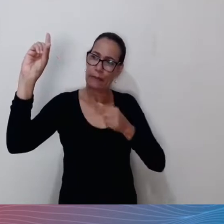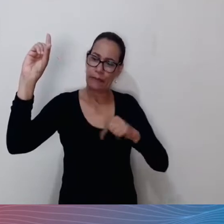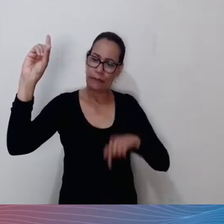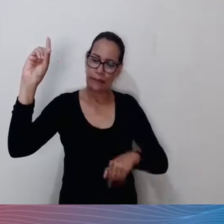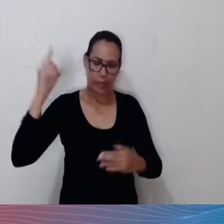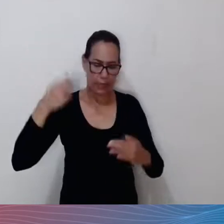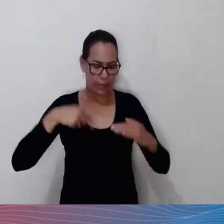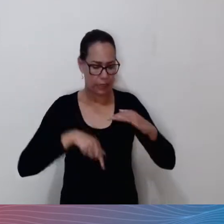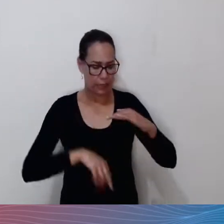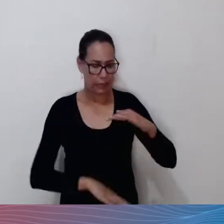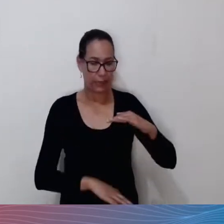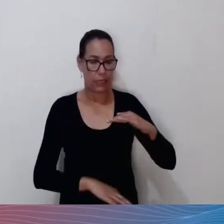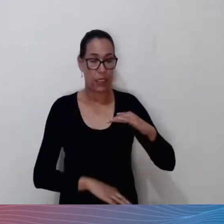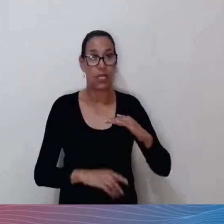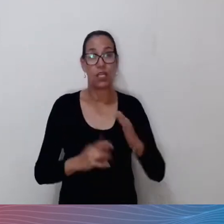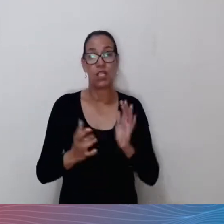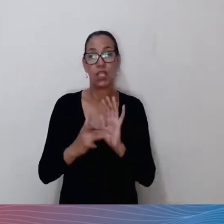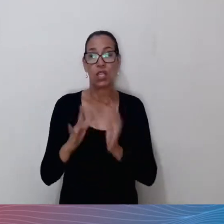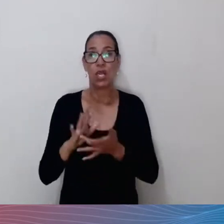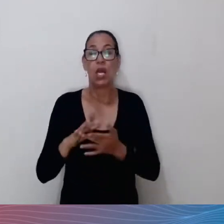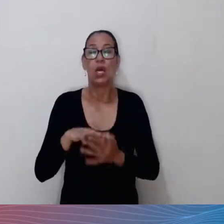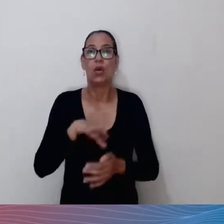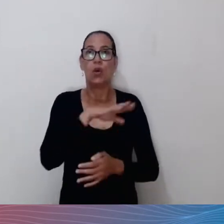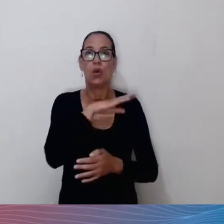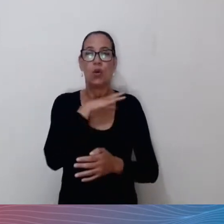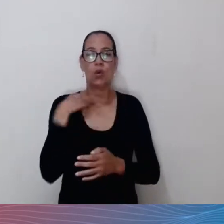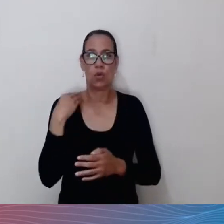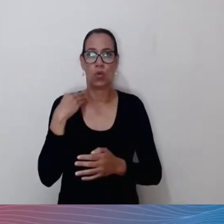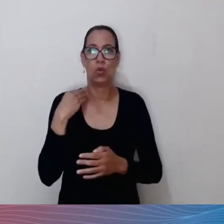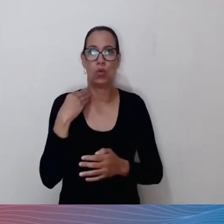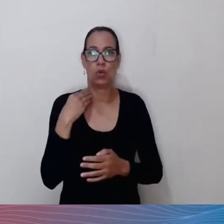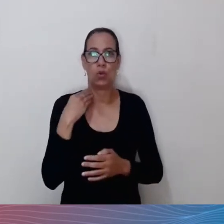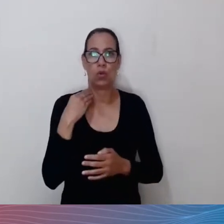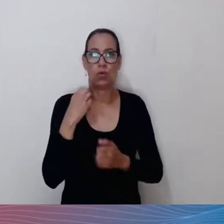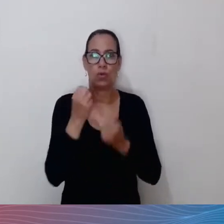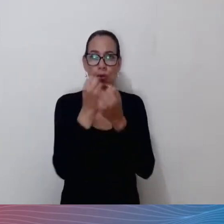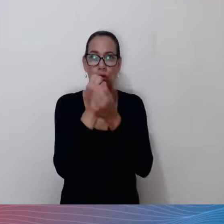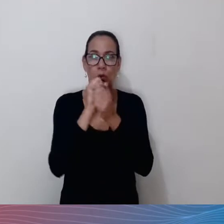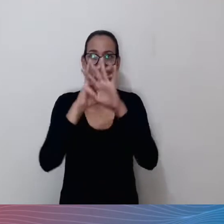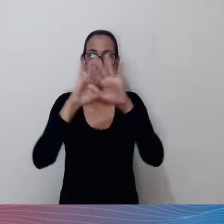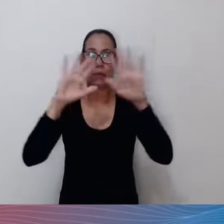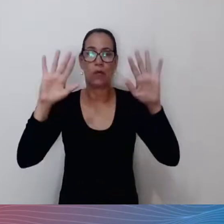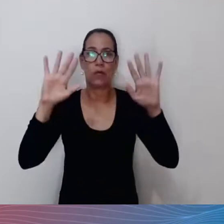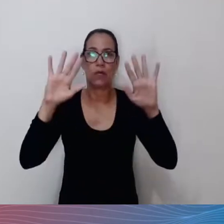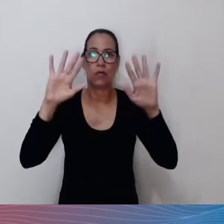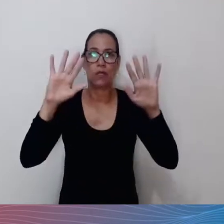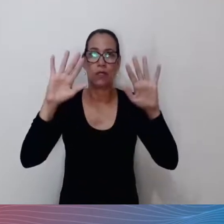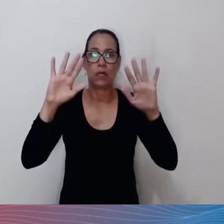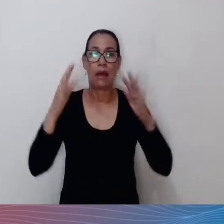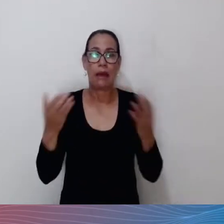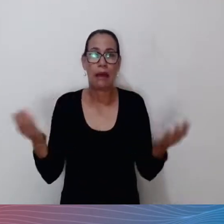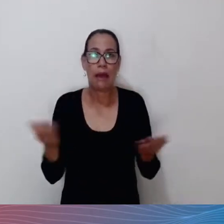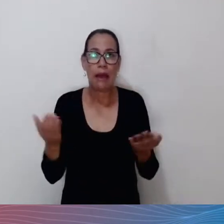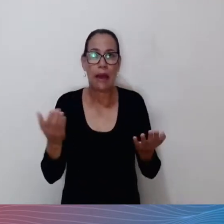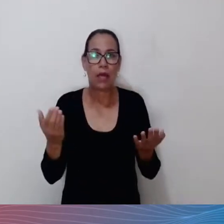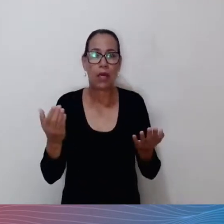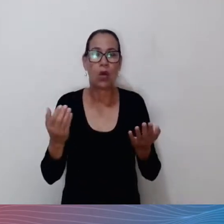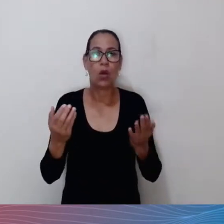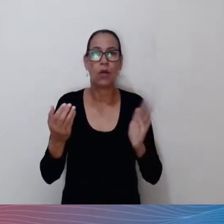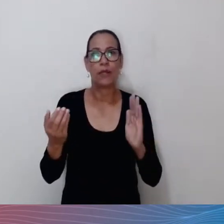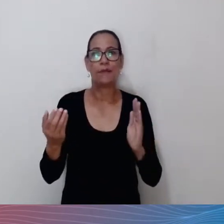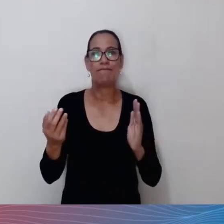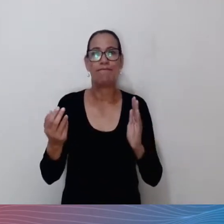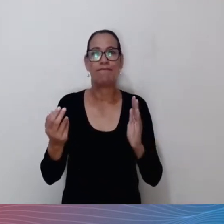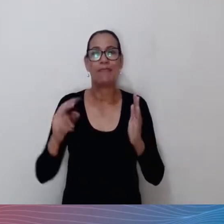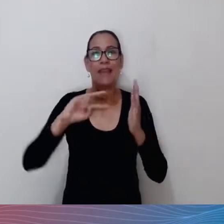o Espírito é esse ribeiro de água, rio da graça, que fluiu até nós. E